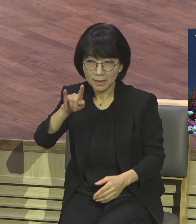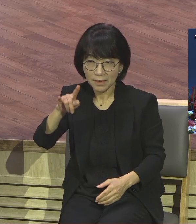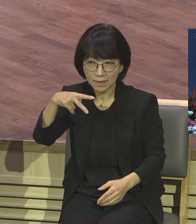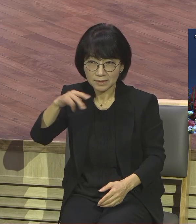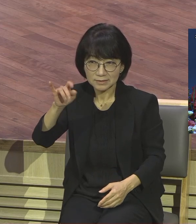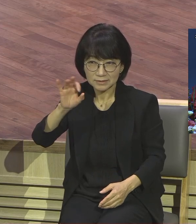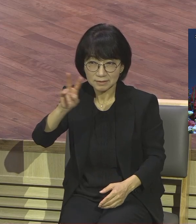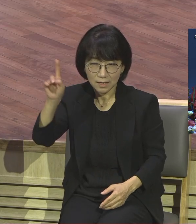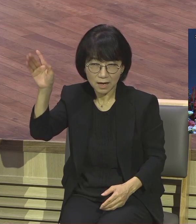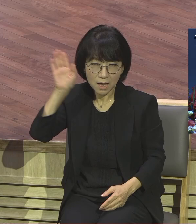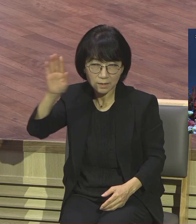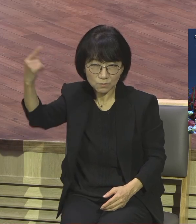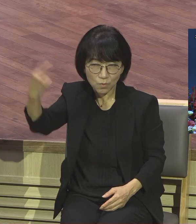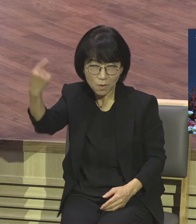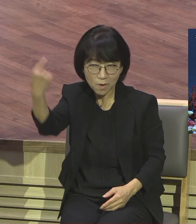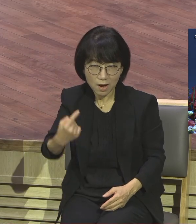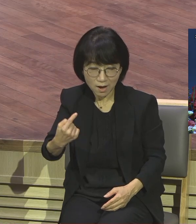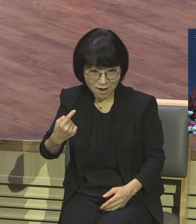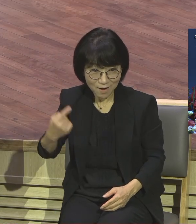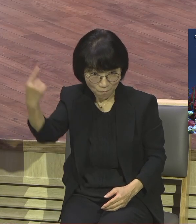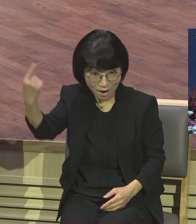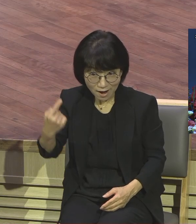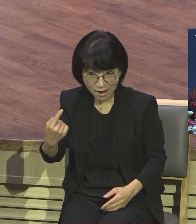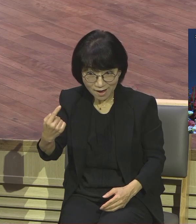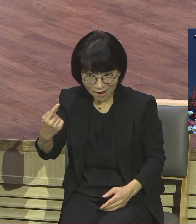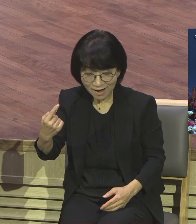사람입니다. 인류를 구원할 메시아가